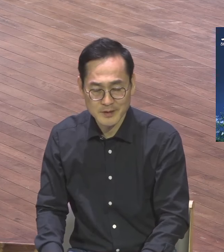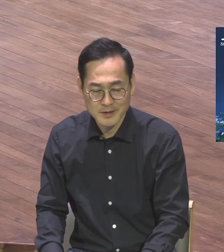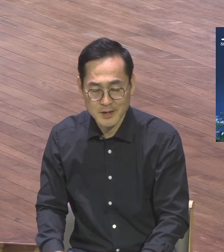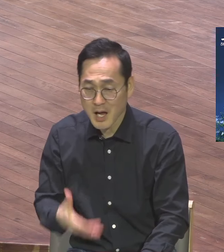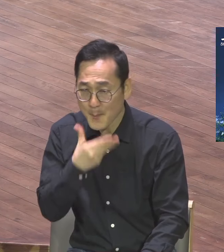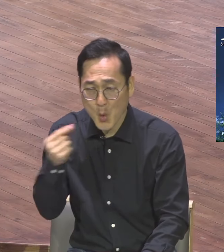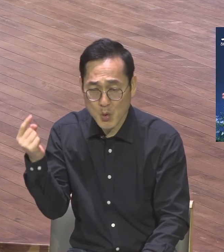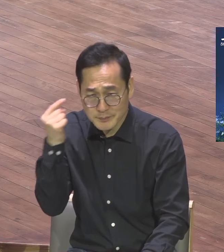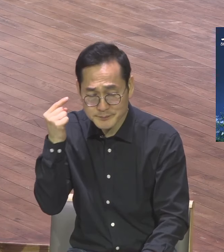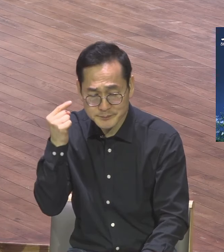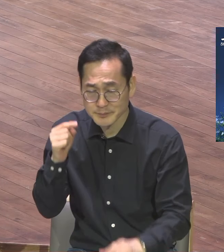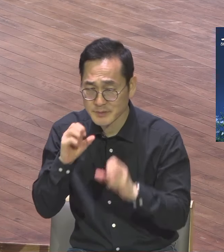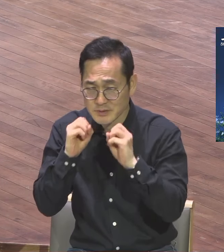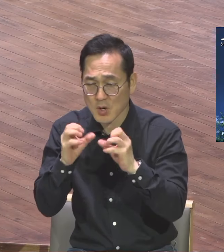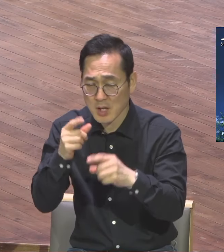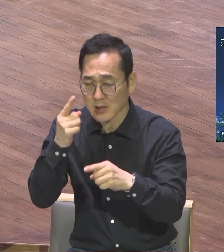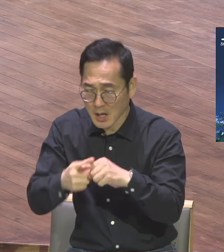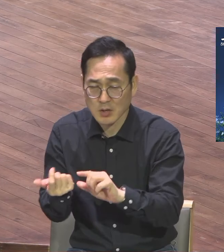복음을 전하고 거기 죽으라